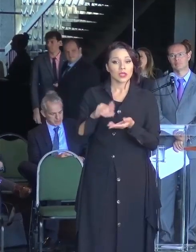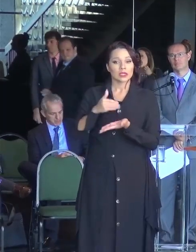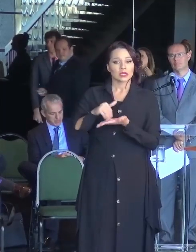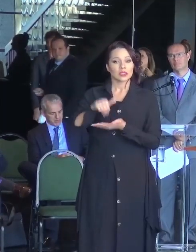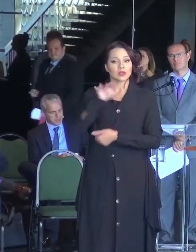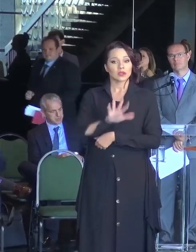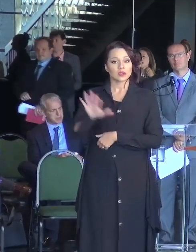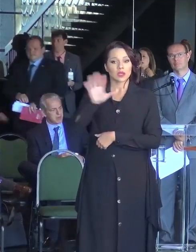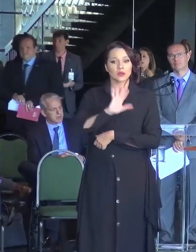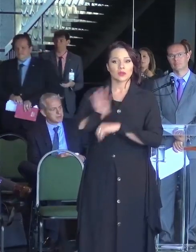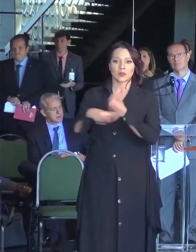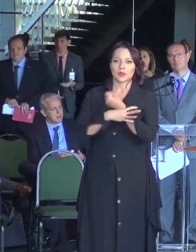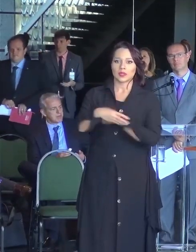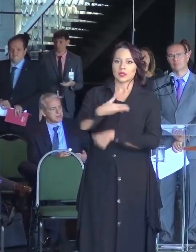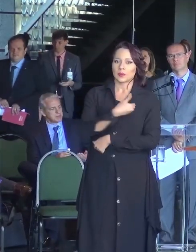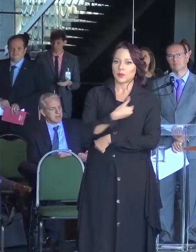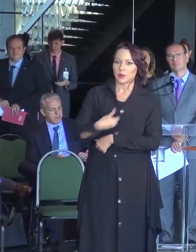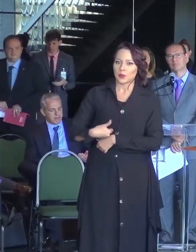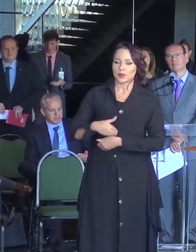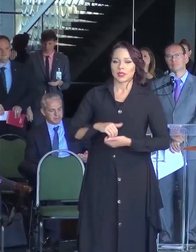Carlos Renato Paim,